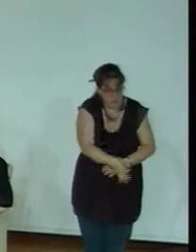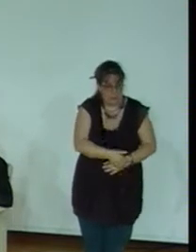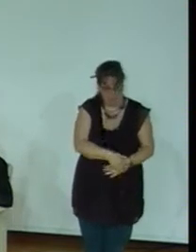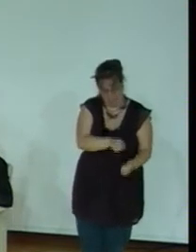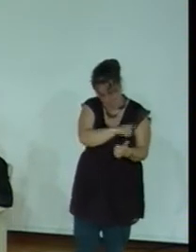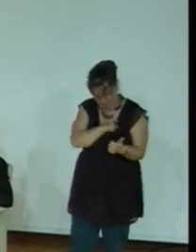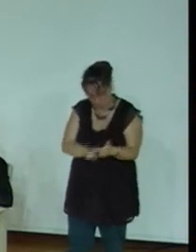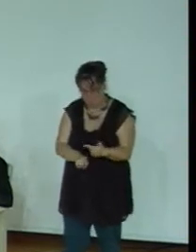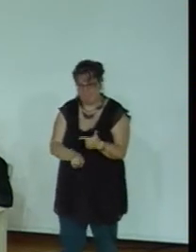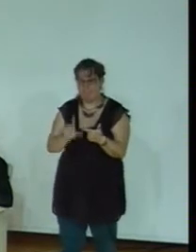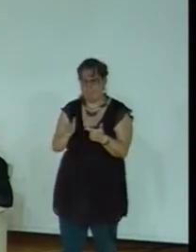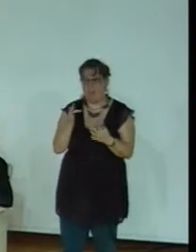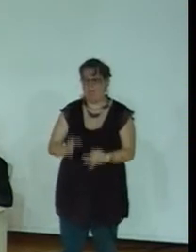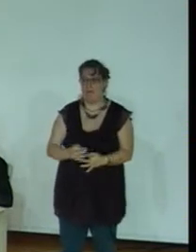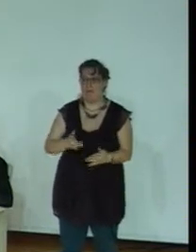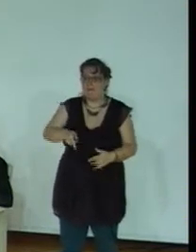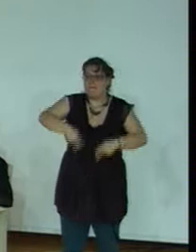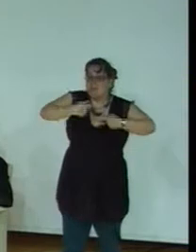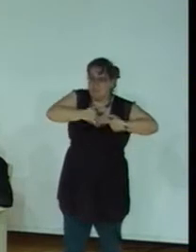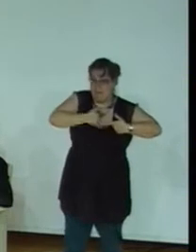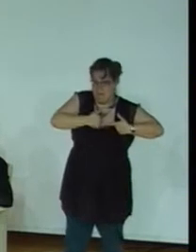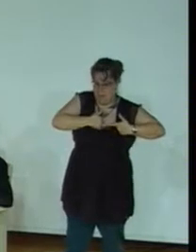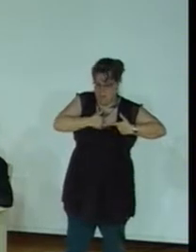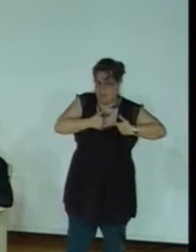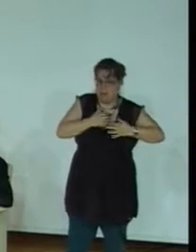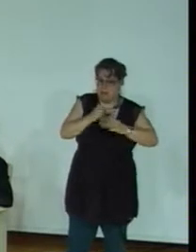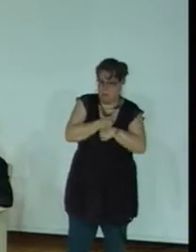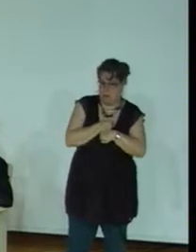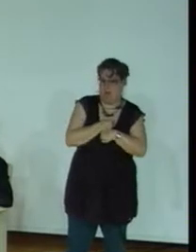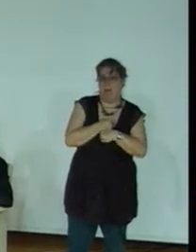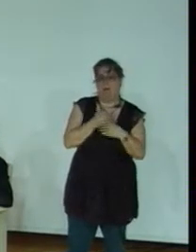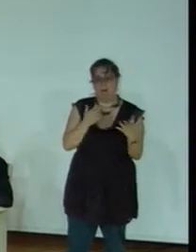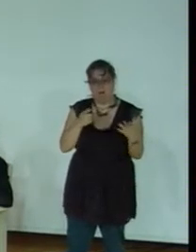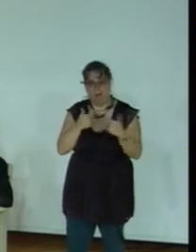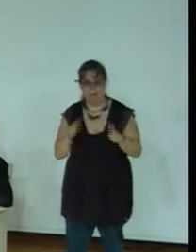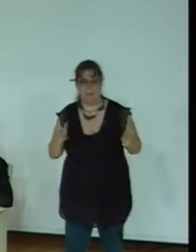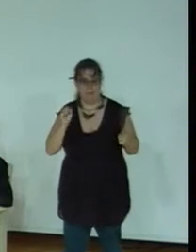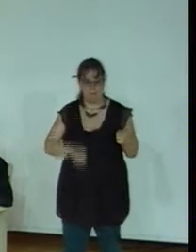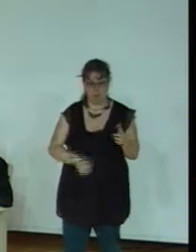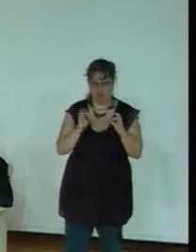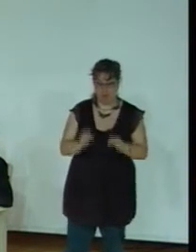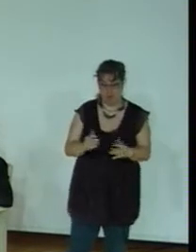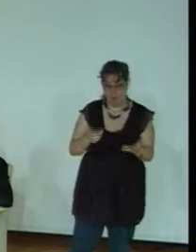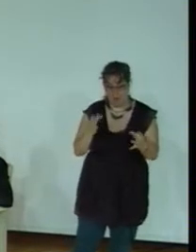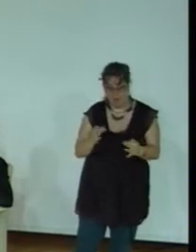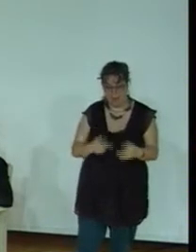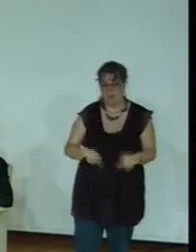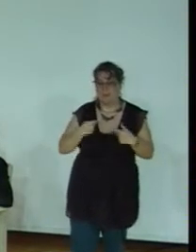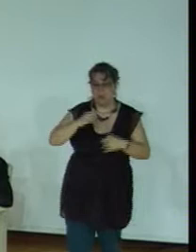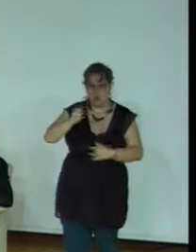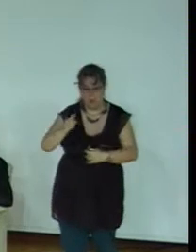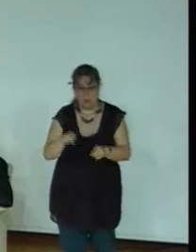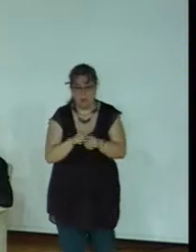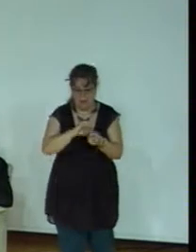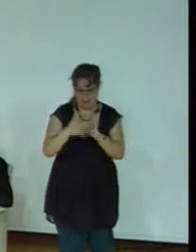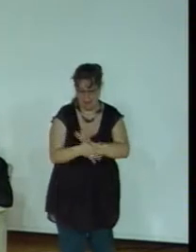truc qui est très important de rappeler, c'est que le déploiement des outils de communication numérique, et notamment Internet, s'est traduit par une